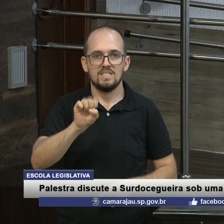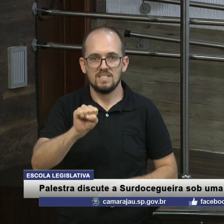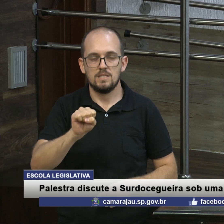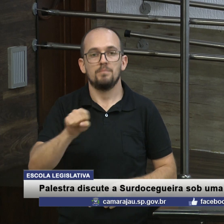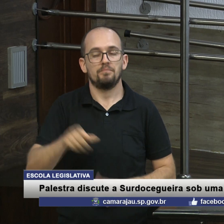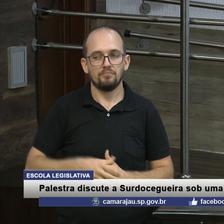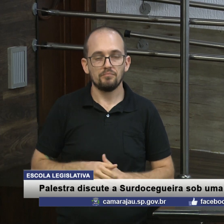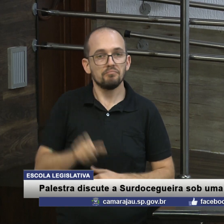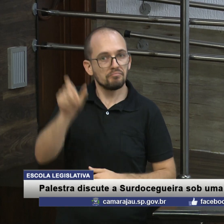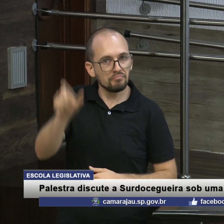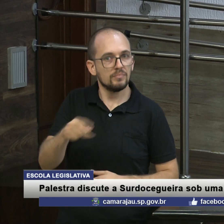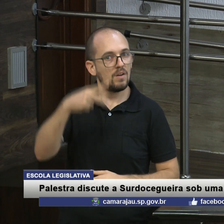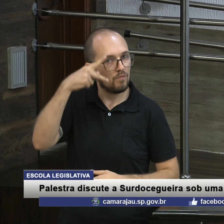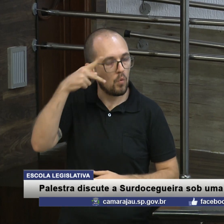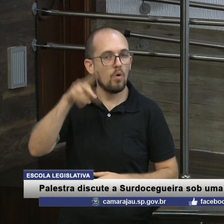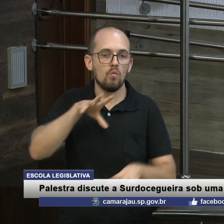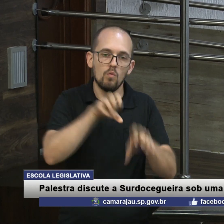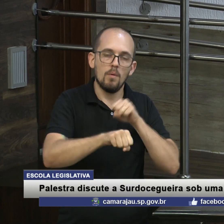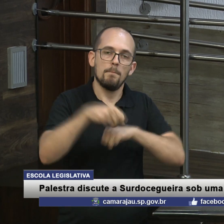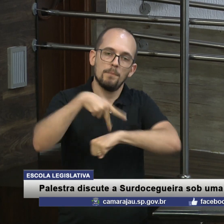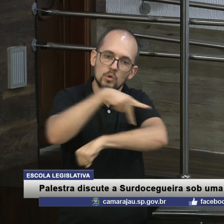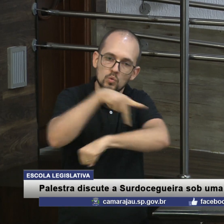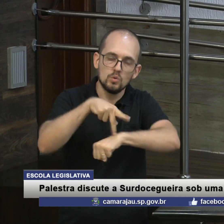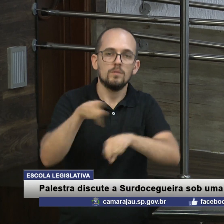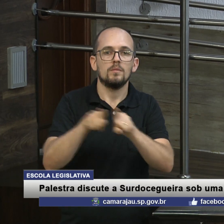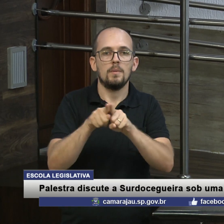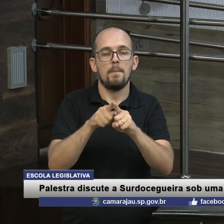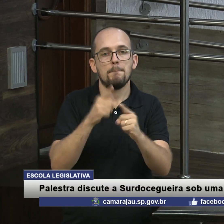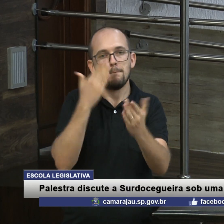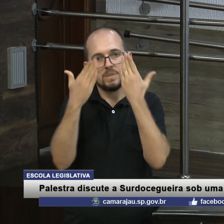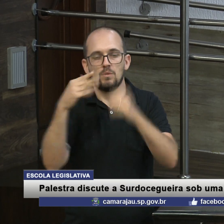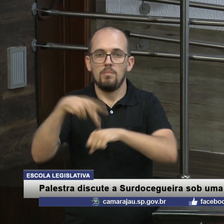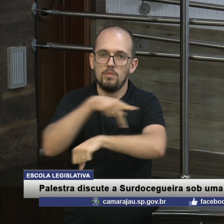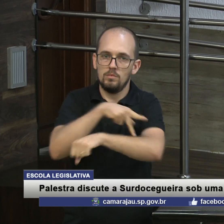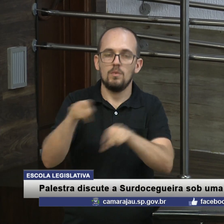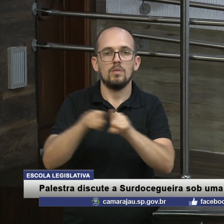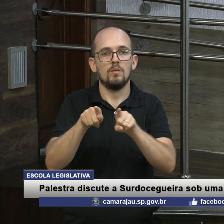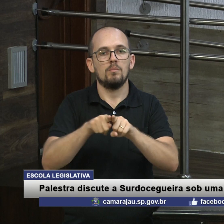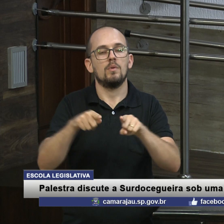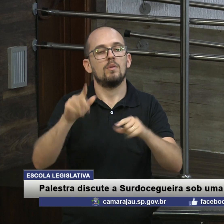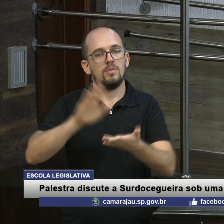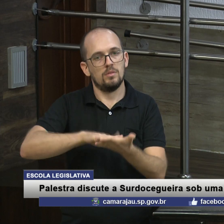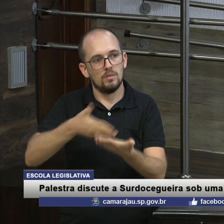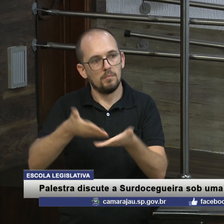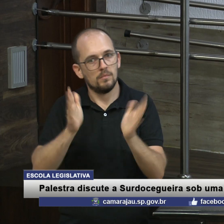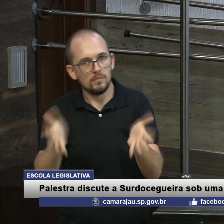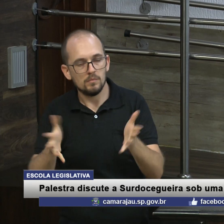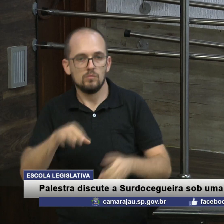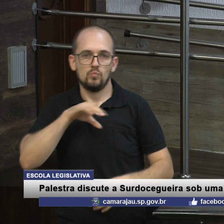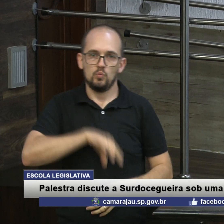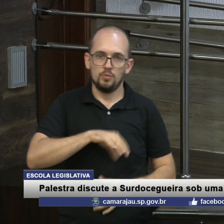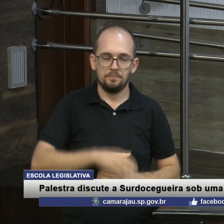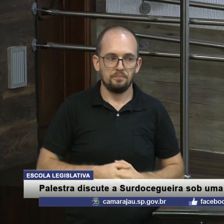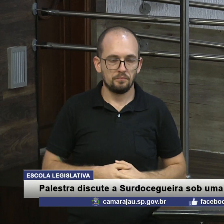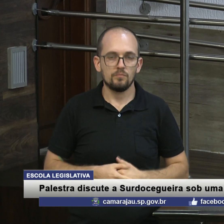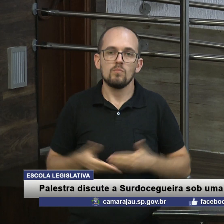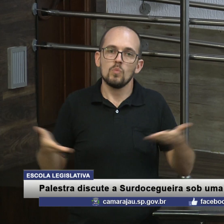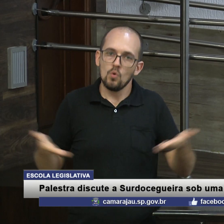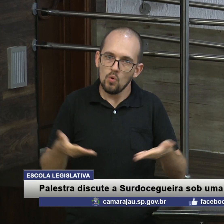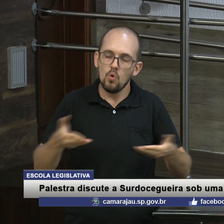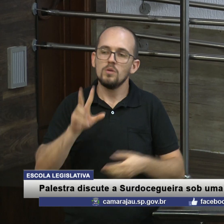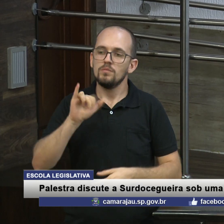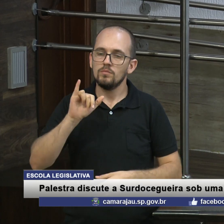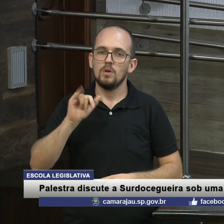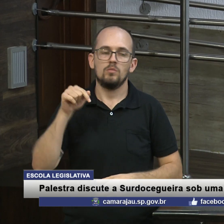é pedagoga, psicopedagoga e tradutora e intérprete de Libras português. Na palestra desta noite, ela